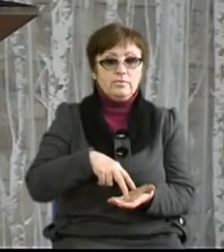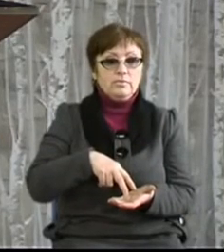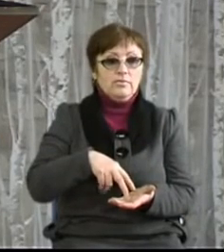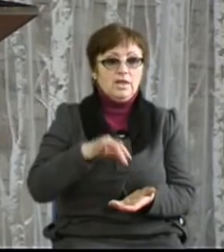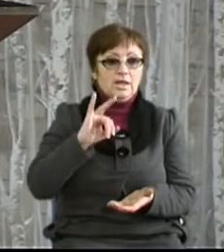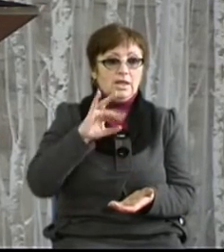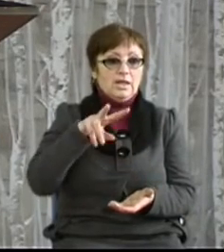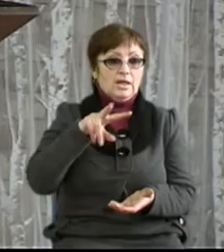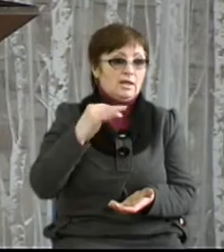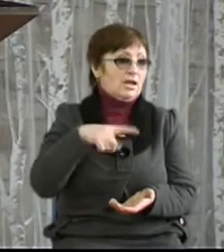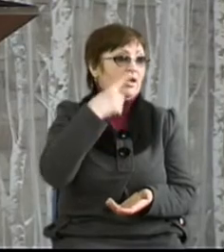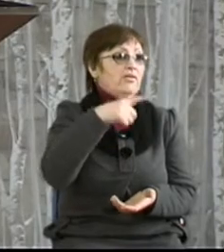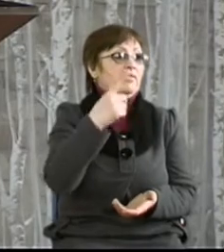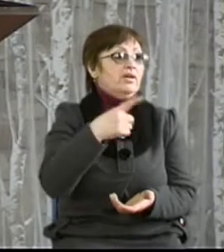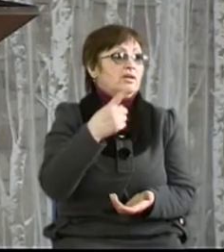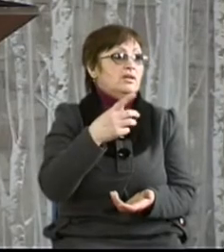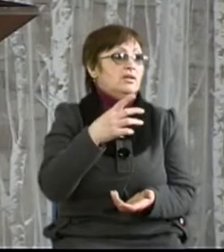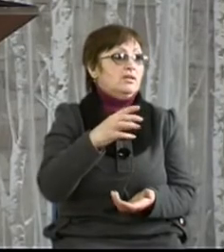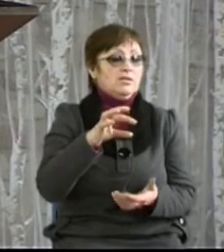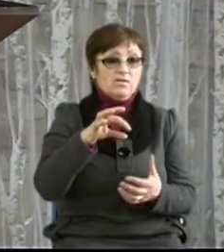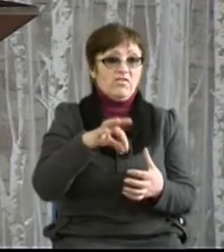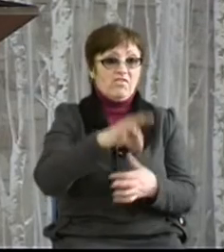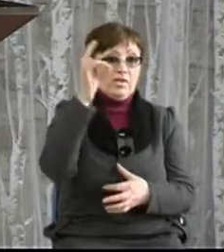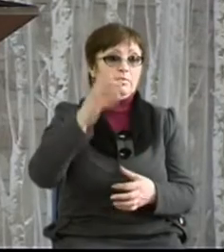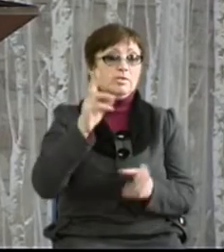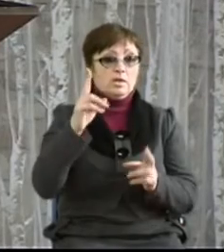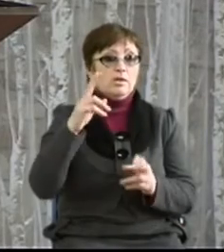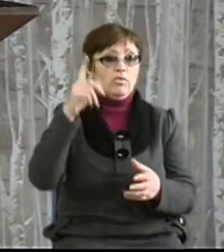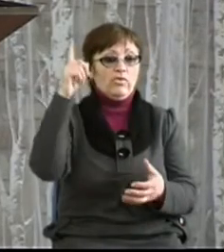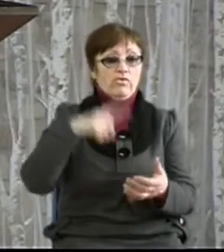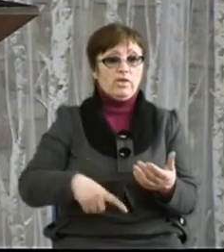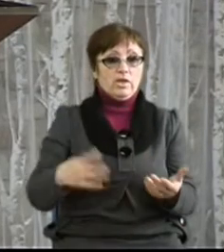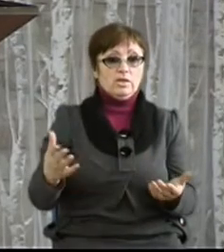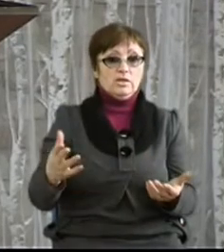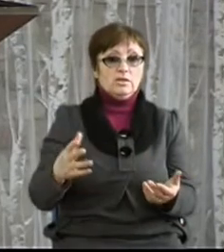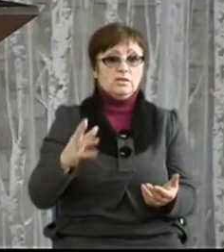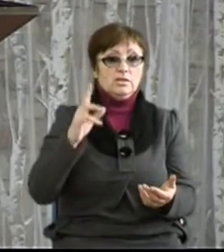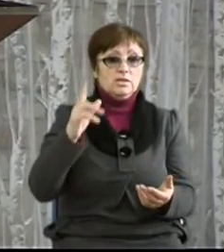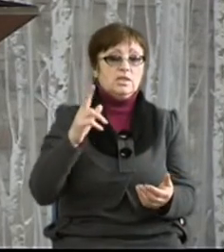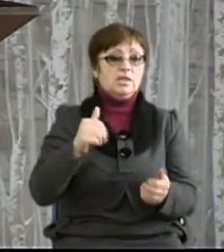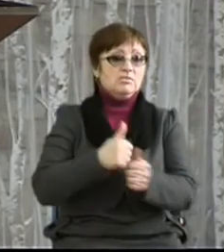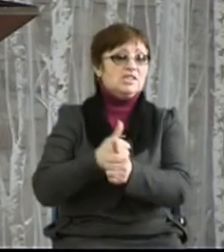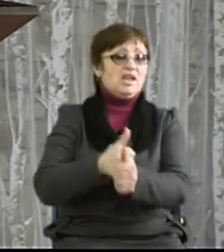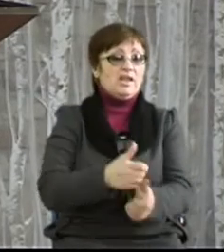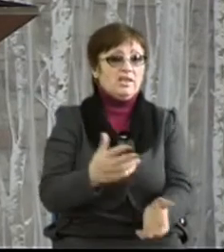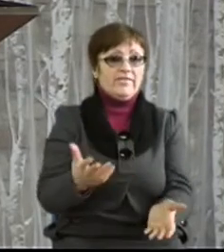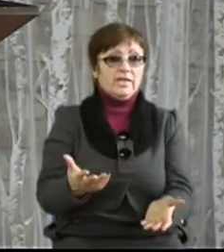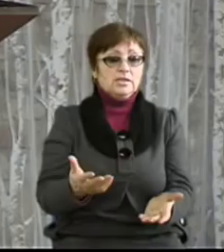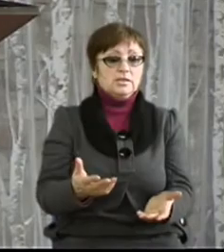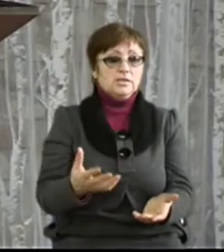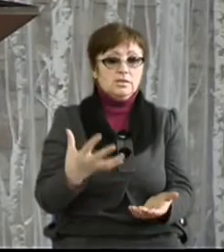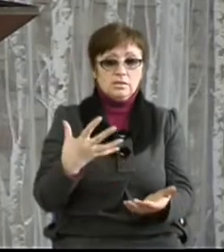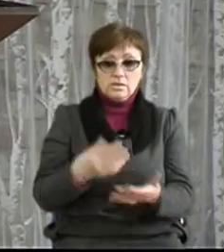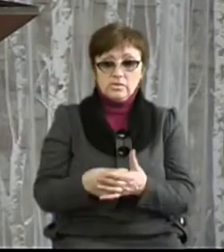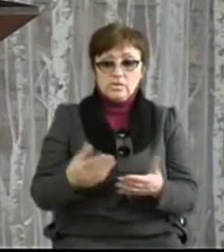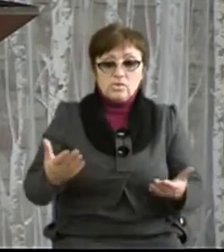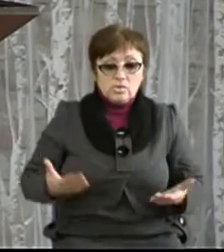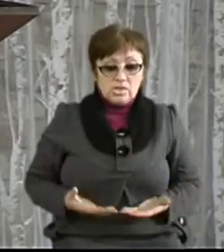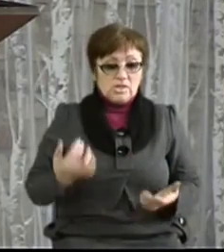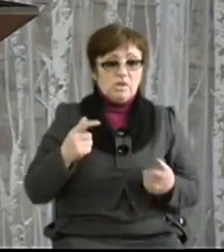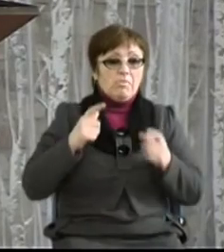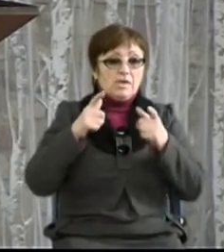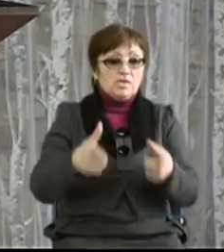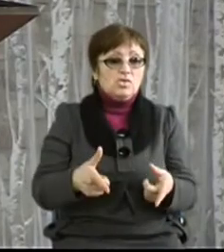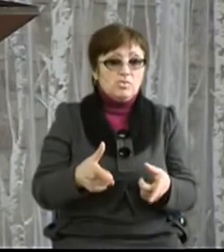и Илия говорил им относительно, чтобы они избрали, в кого они будут верить, за кем следовать. Но своей жизнью и